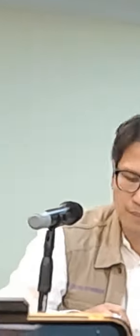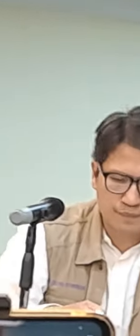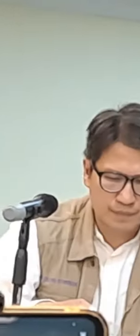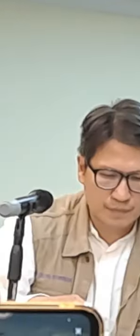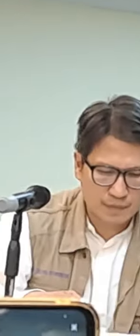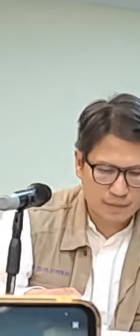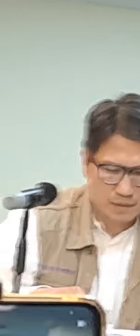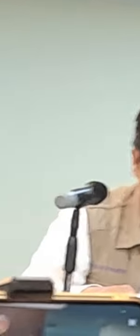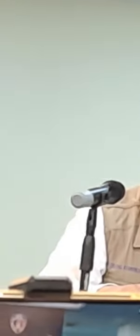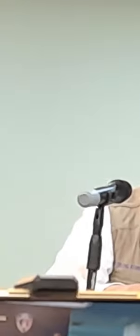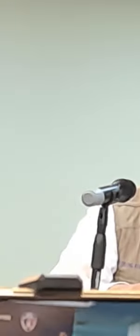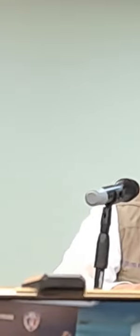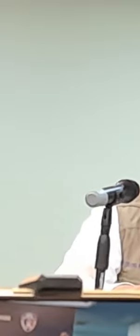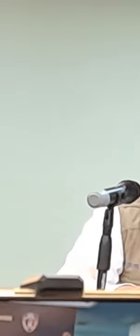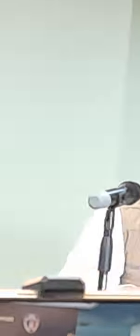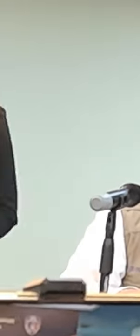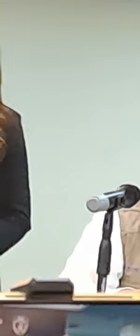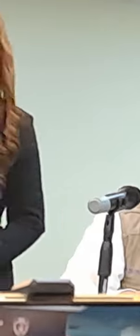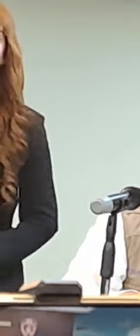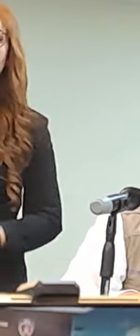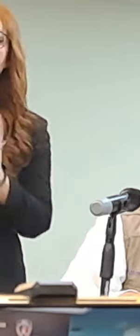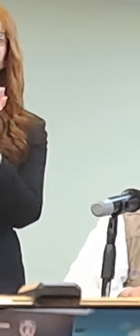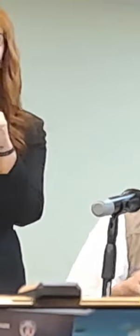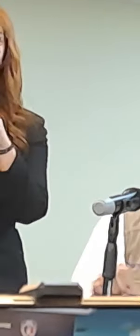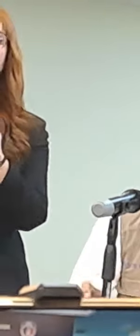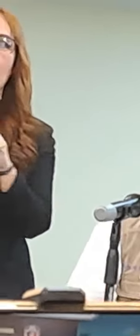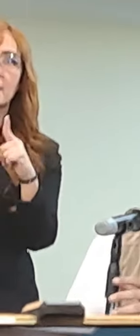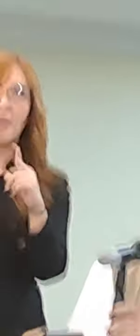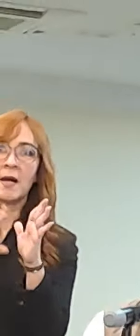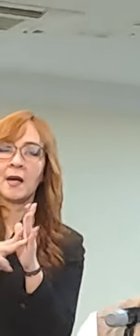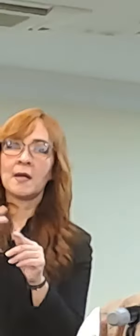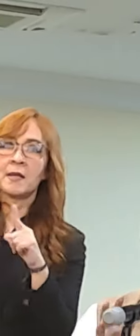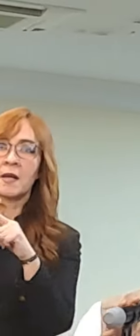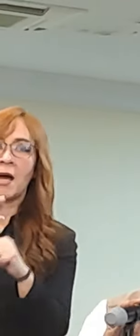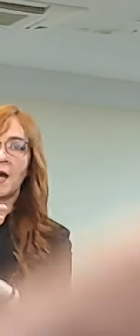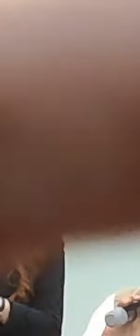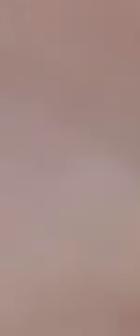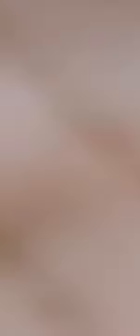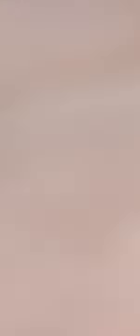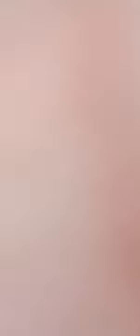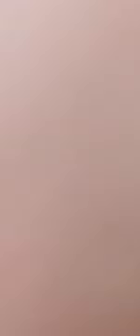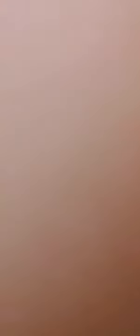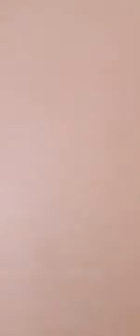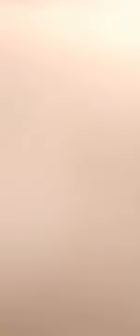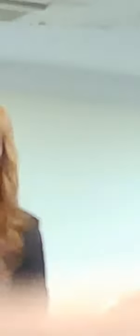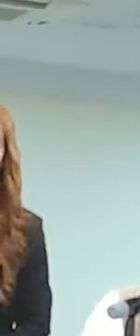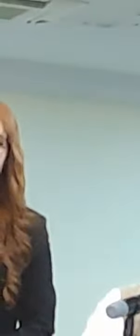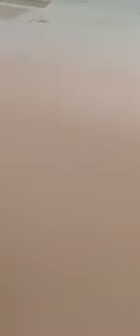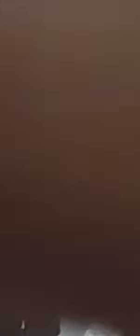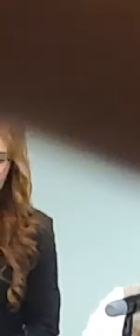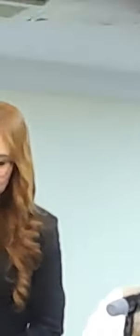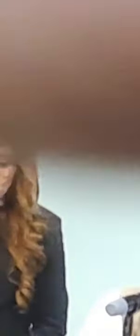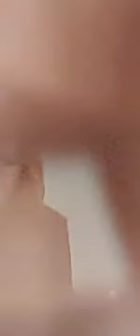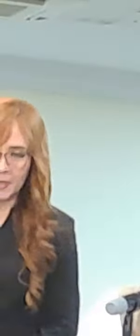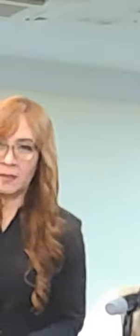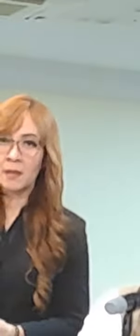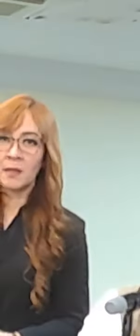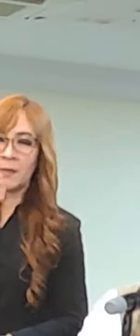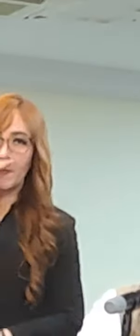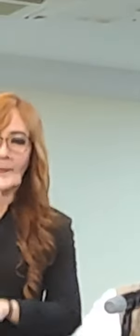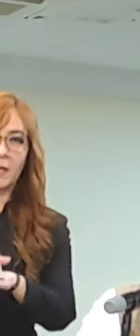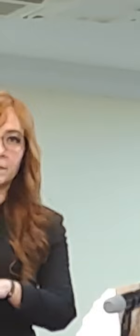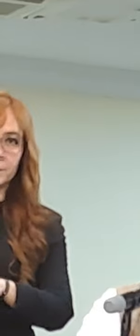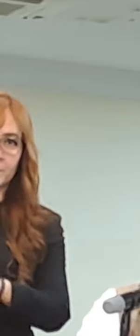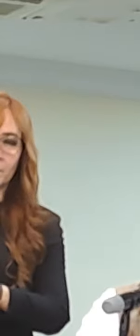Umum Asosiasi Psikologi Forensik, rekan-rekan. Silakan Pak Nathanael. Terima kasih. Yang saya hormati Pak